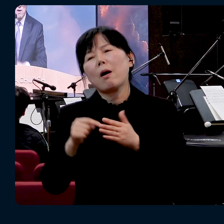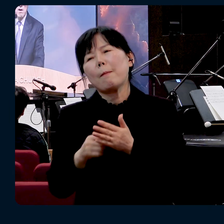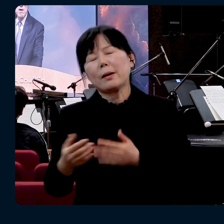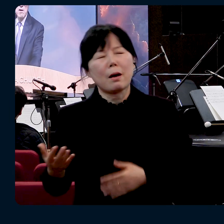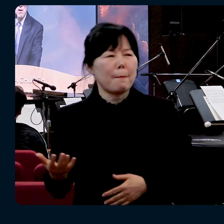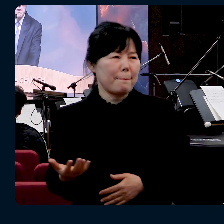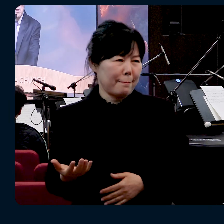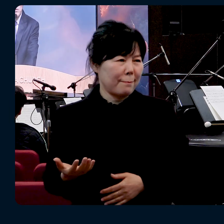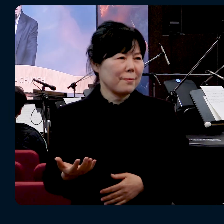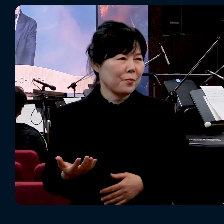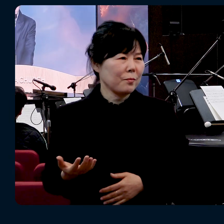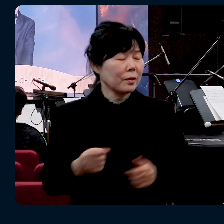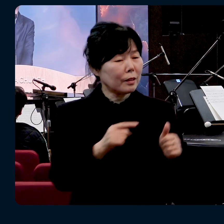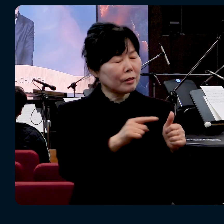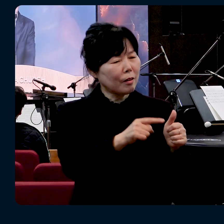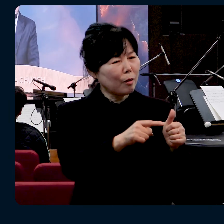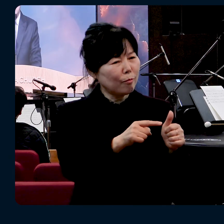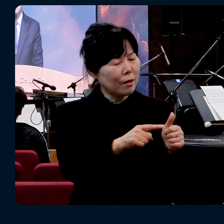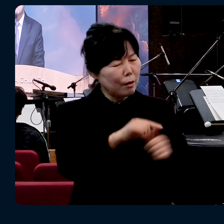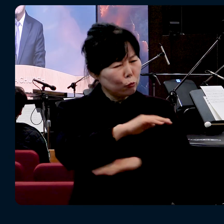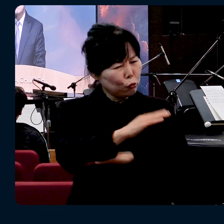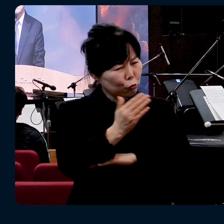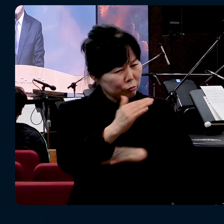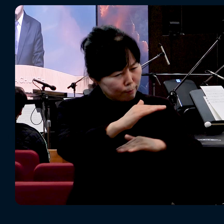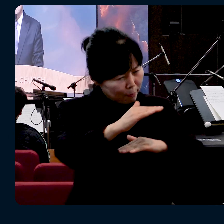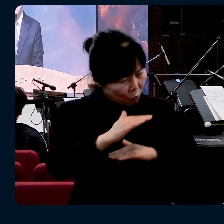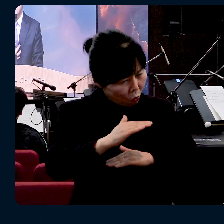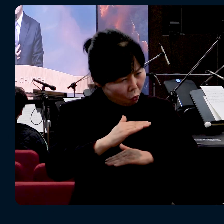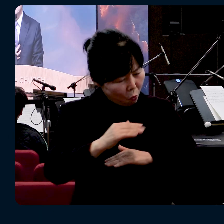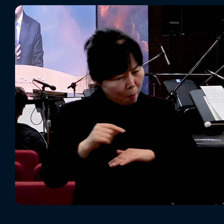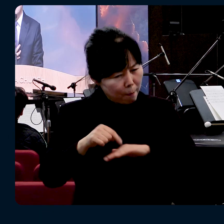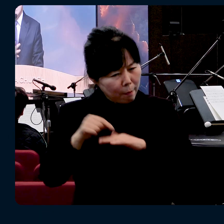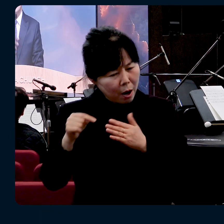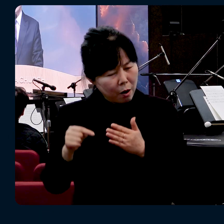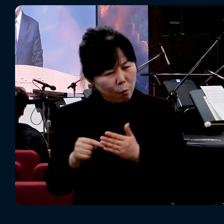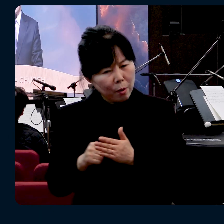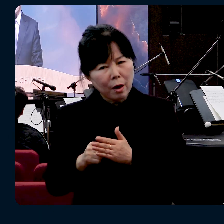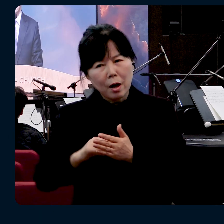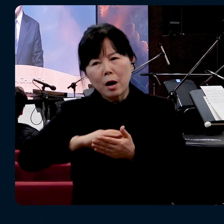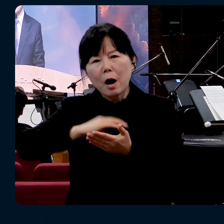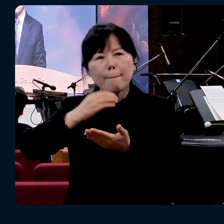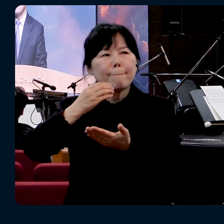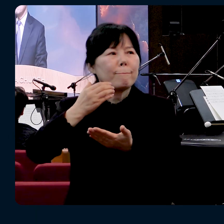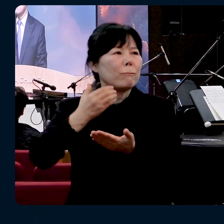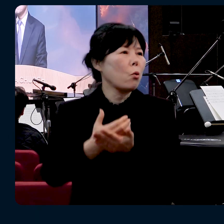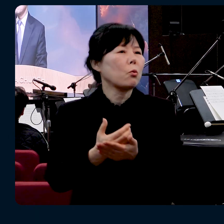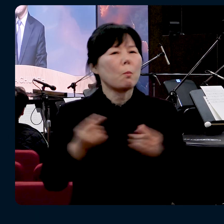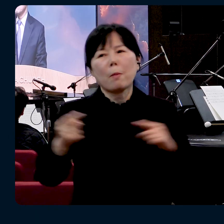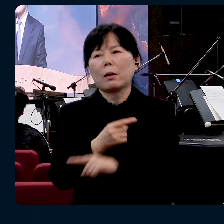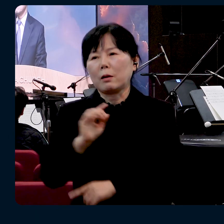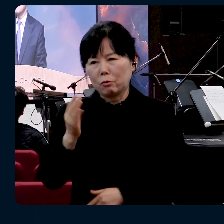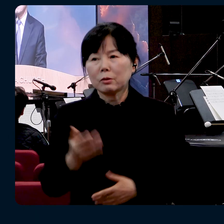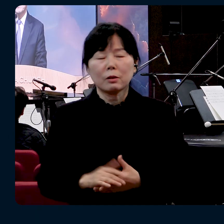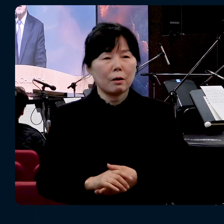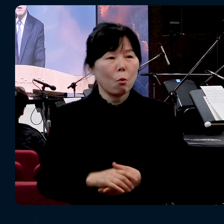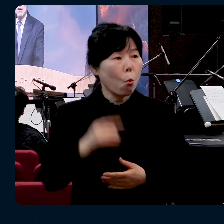들더라고요. 자, 그런데 그분의 이야기를 더 들으면서 그 짠한 마음이 감동으로 바뀌기